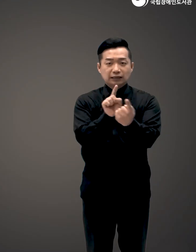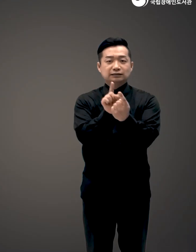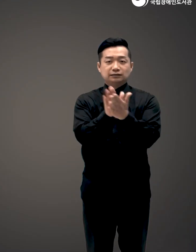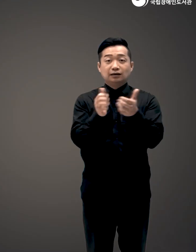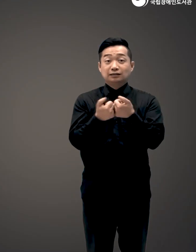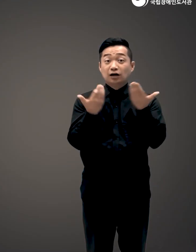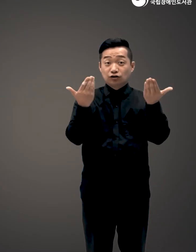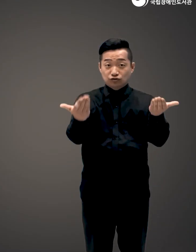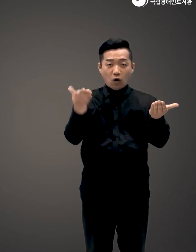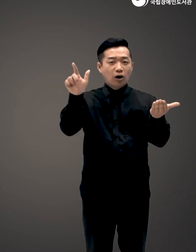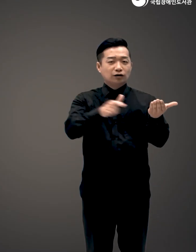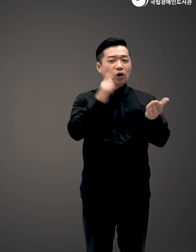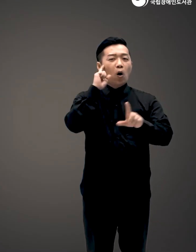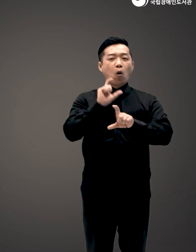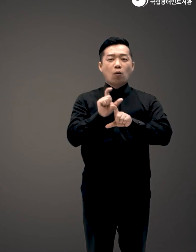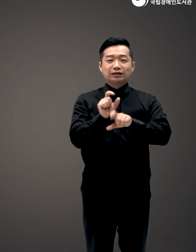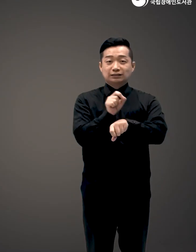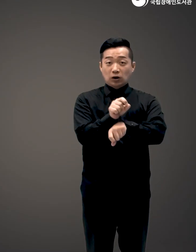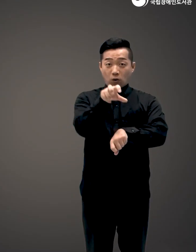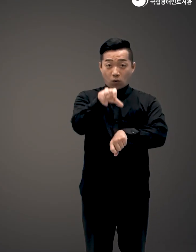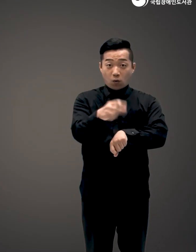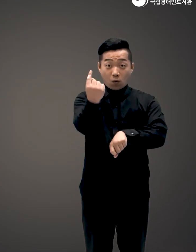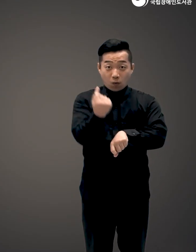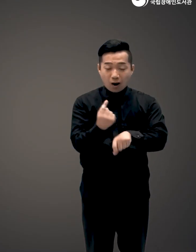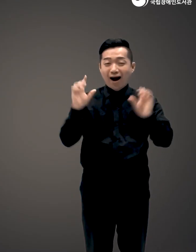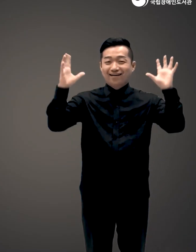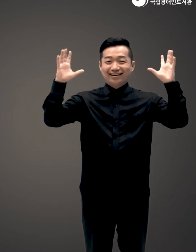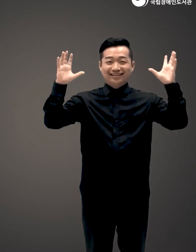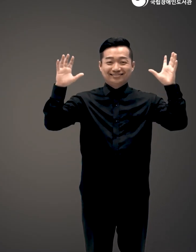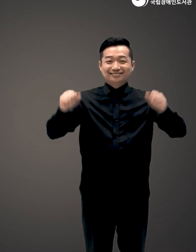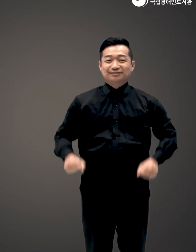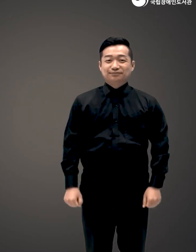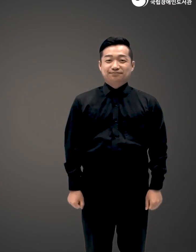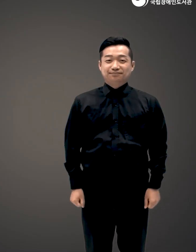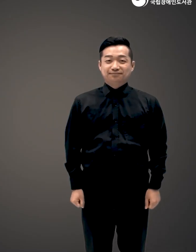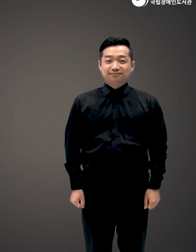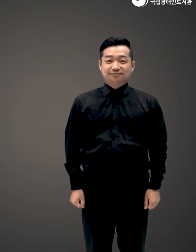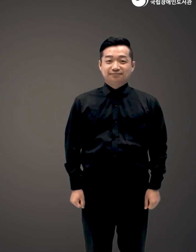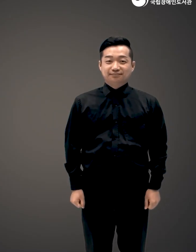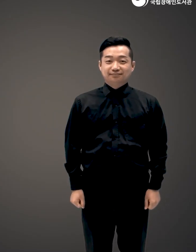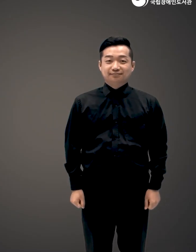철학자가 직접 상담해주는 1일 고민 상담소에 오신 것을 환영합니다.